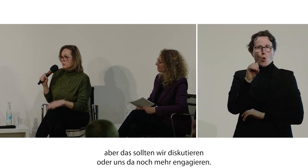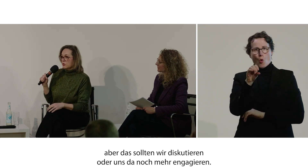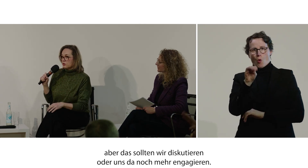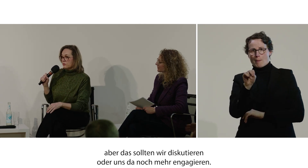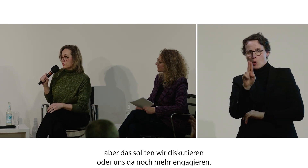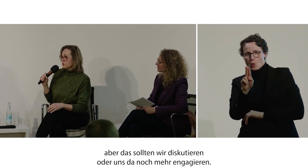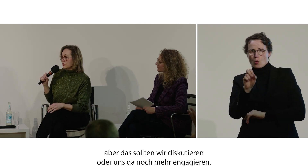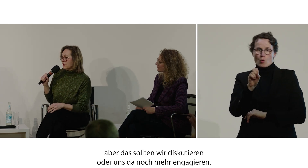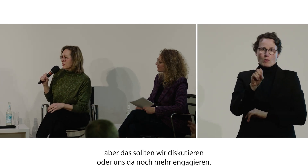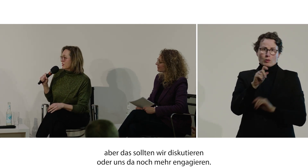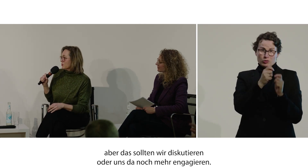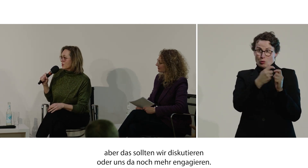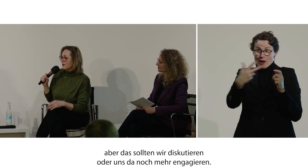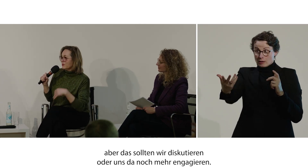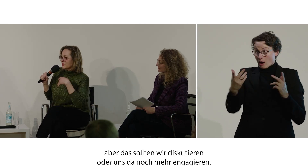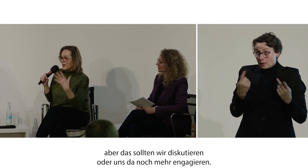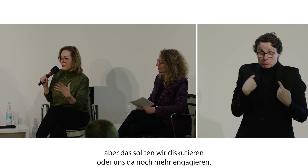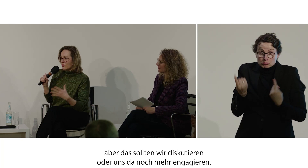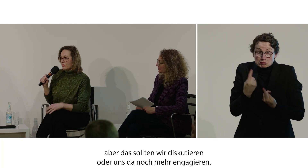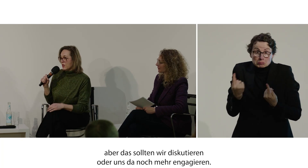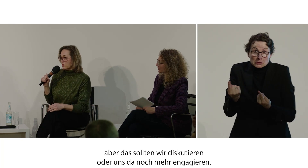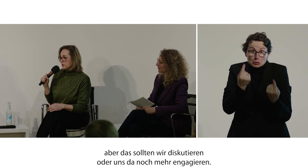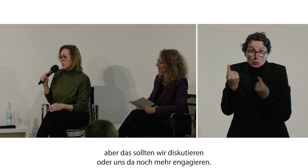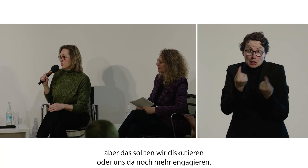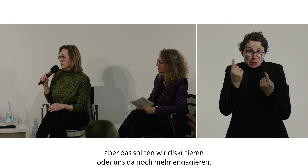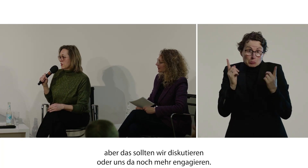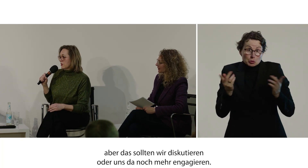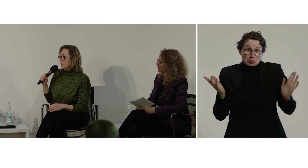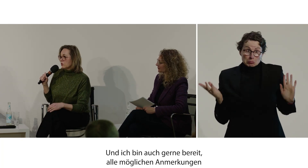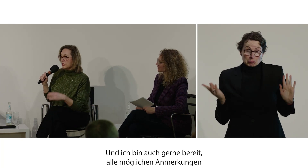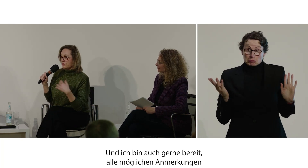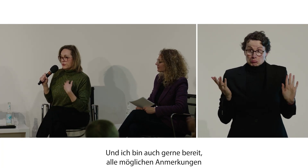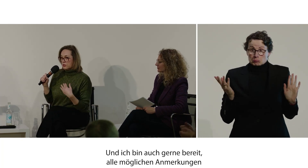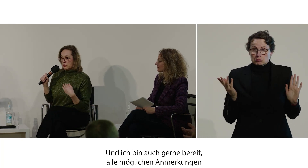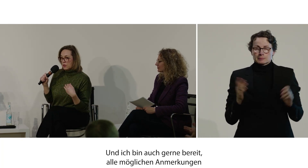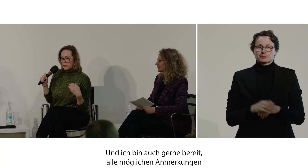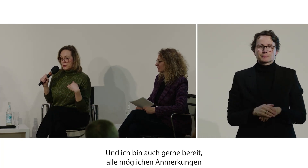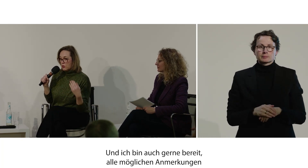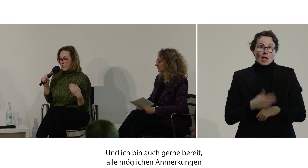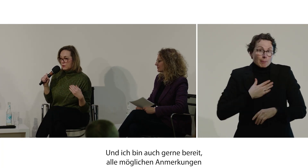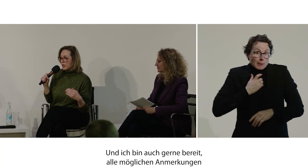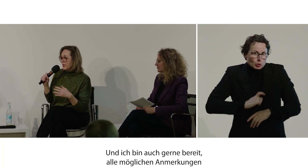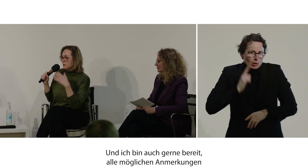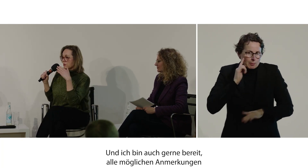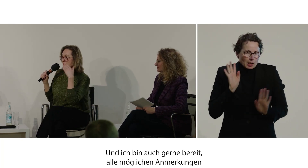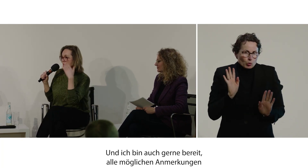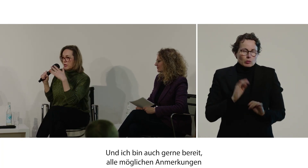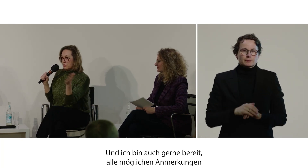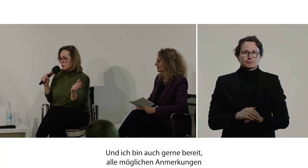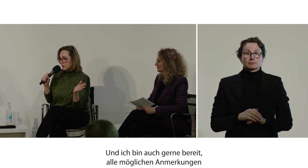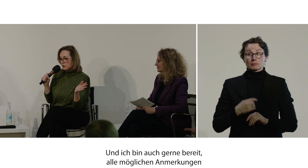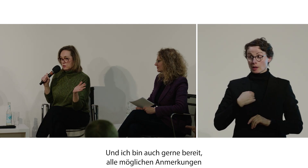das sollten wir diskutieren oder uns da einfach noch mehr engagieren. Und ich bin auch gerne bereit,